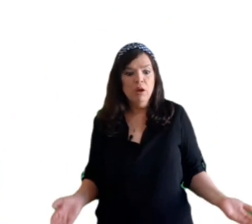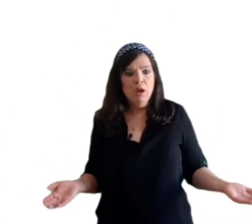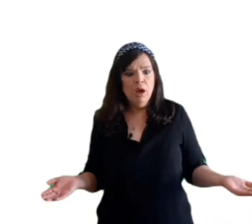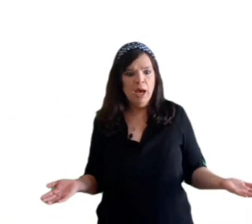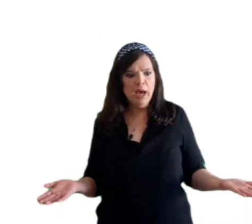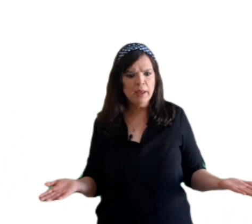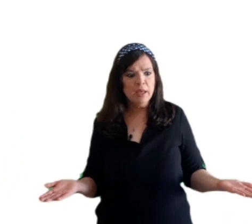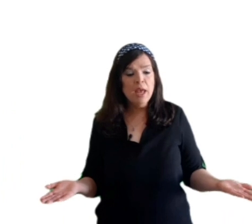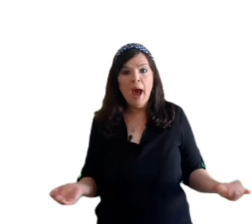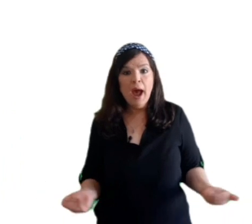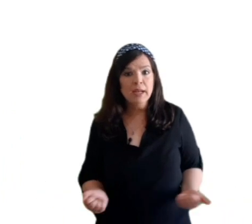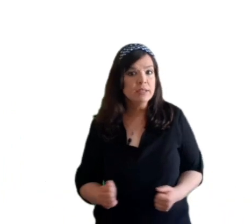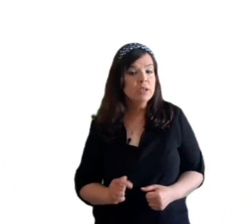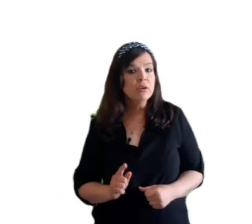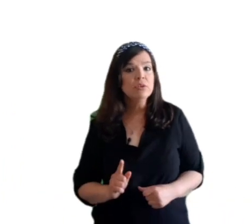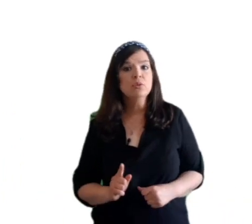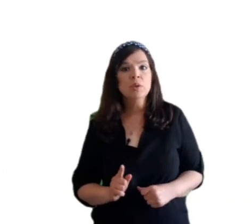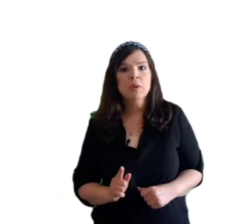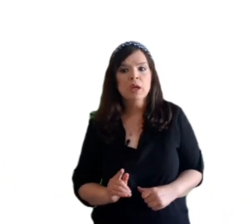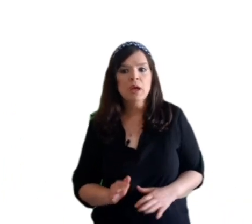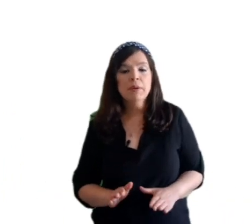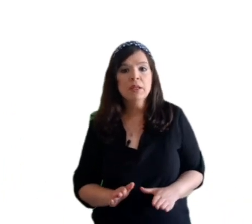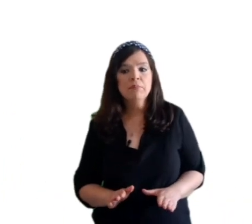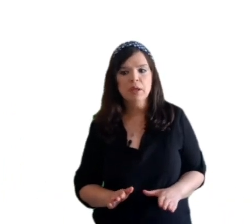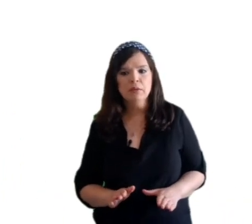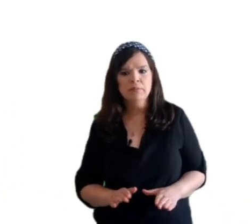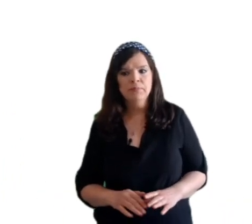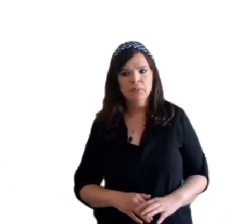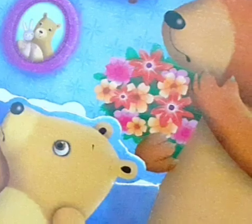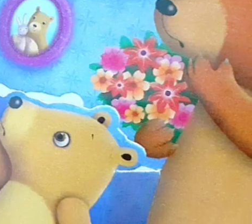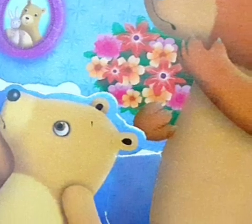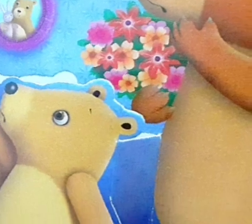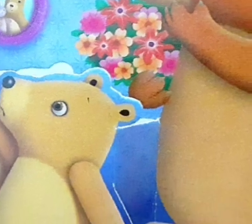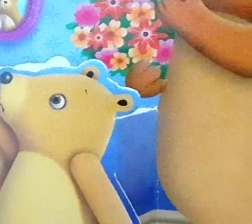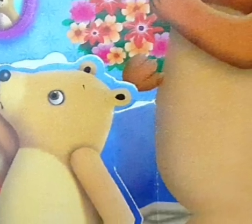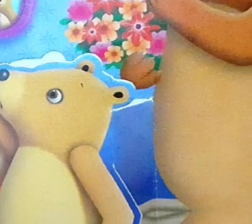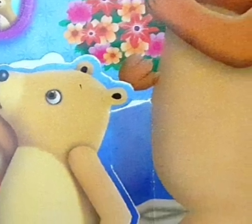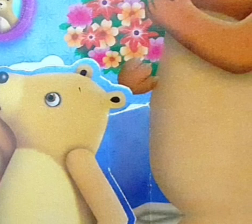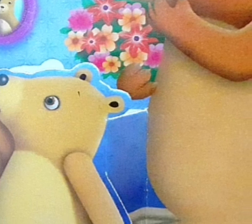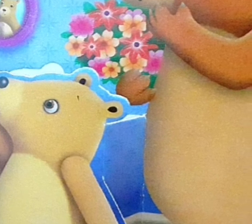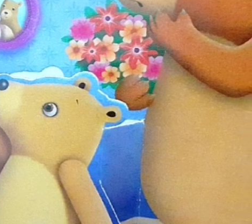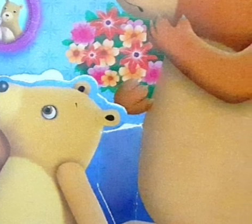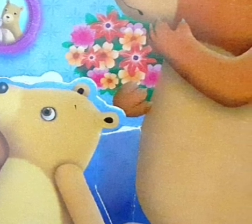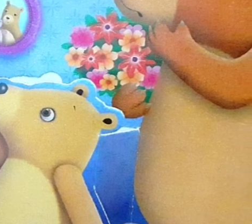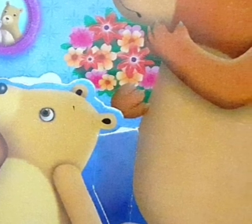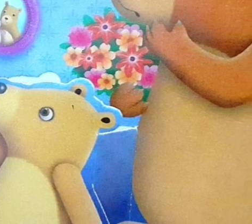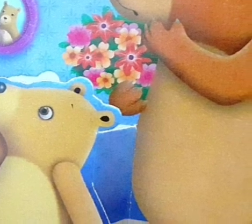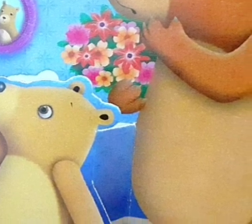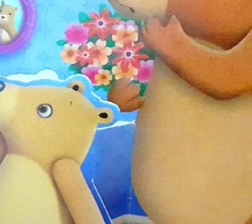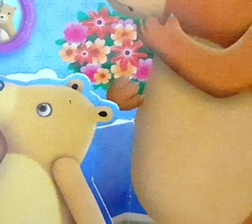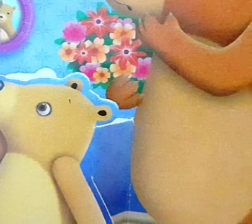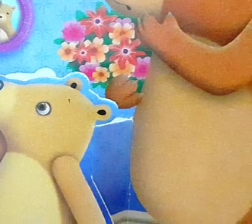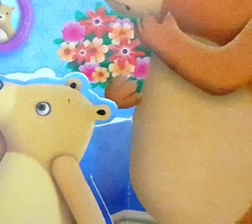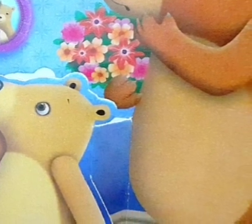dijo, ay, alguien se acostó en mi cama también. Bebé osito en cambio dijo,